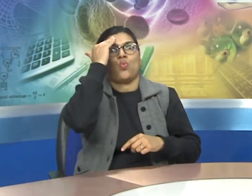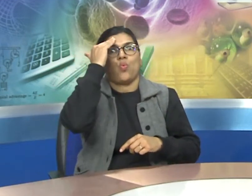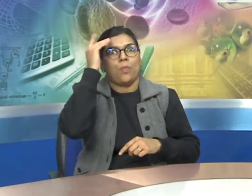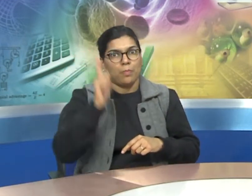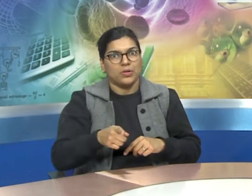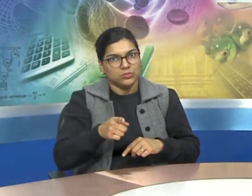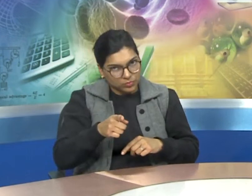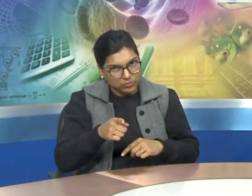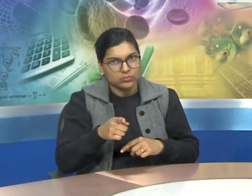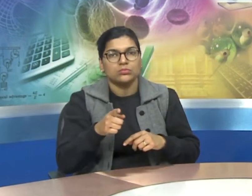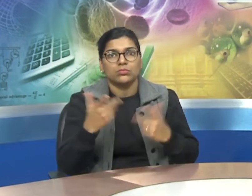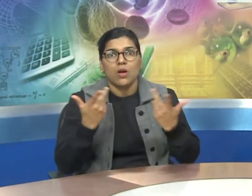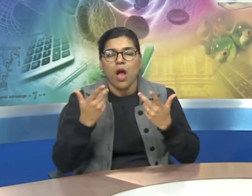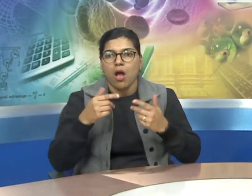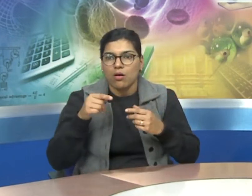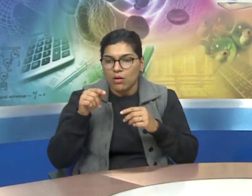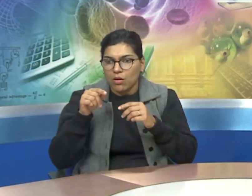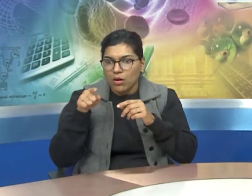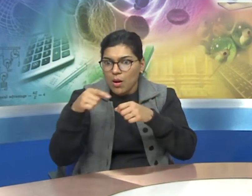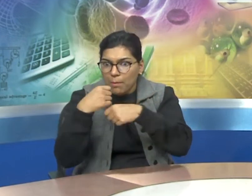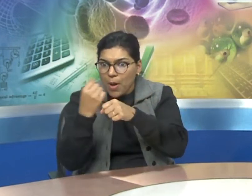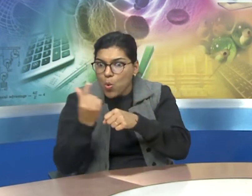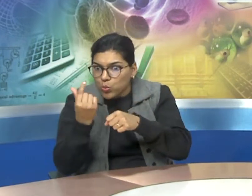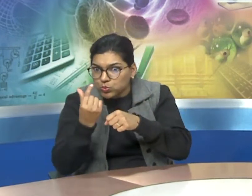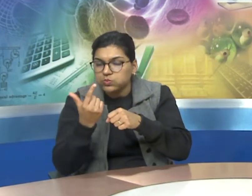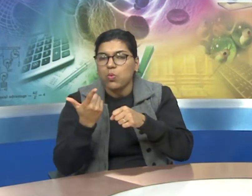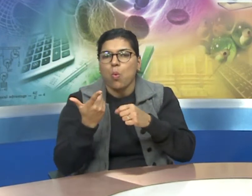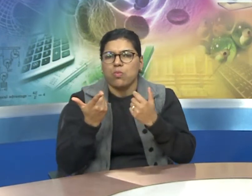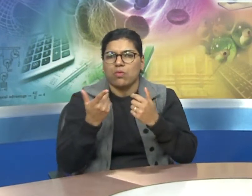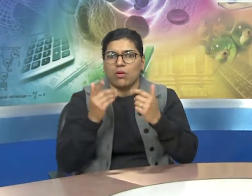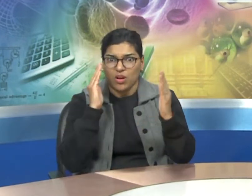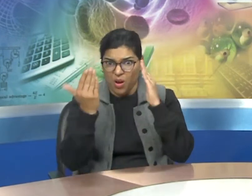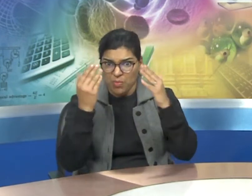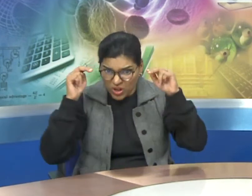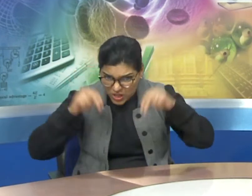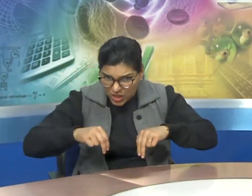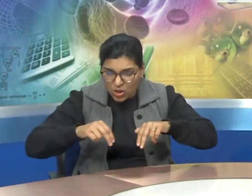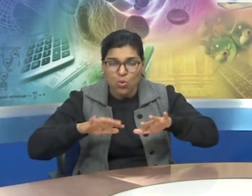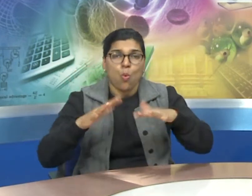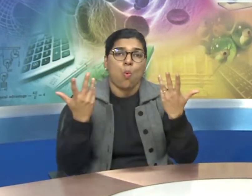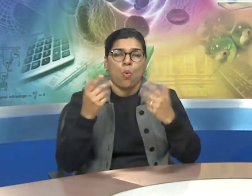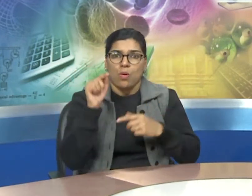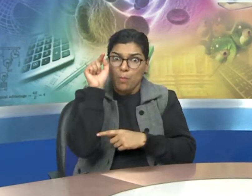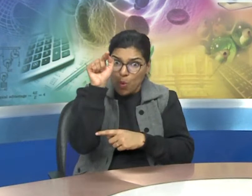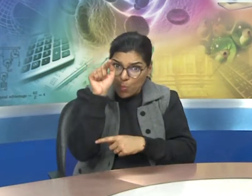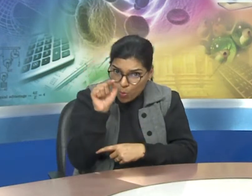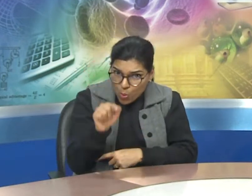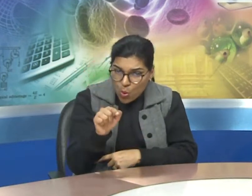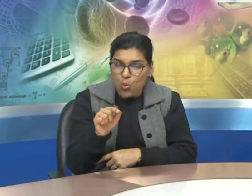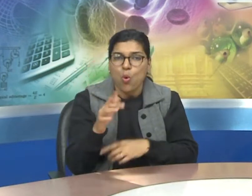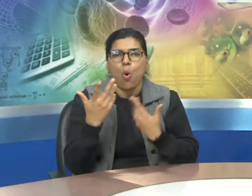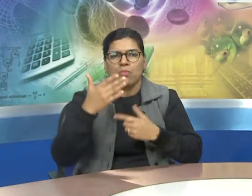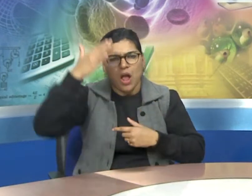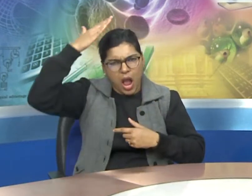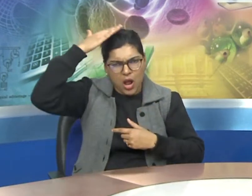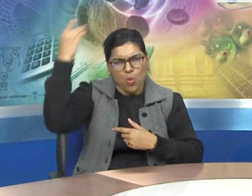options from 1 to 9. You can see them on screen. Which option can be best for